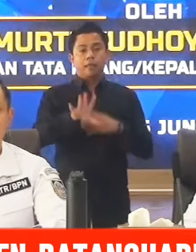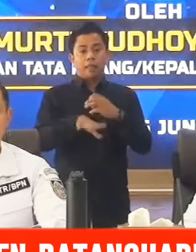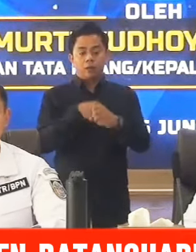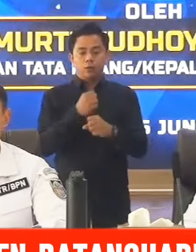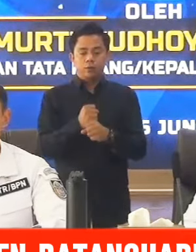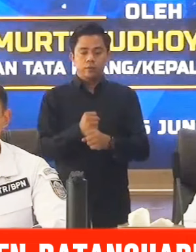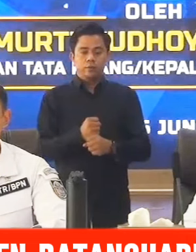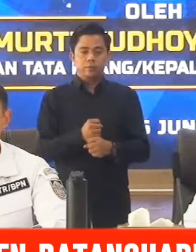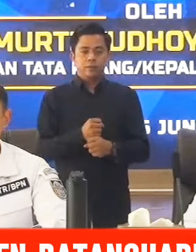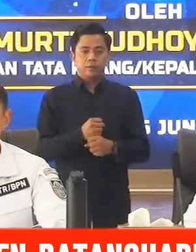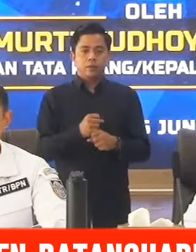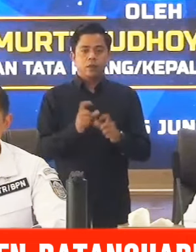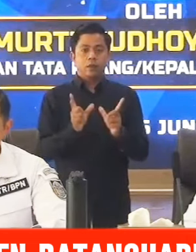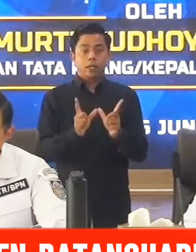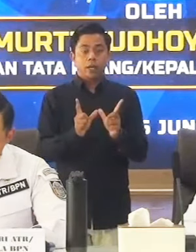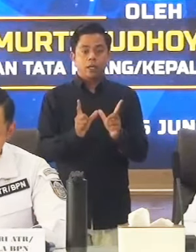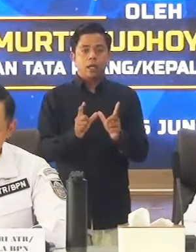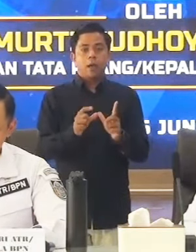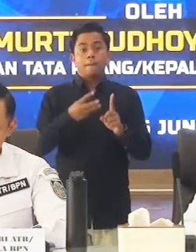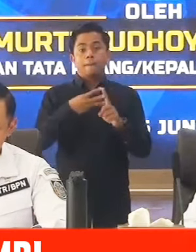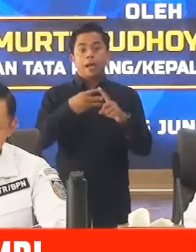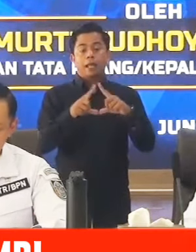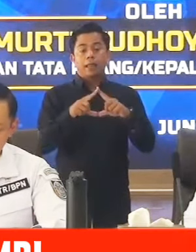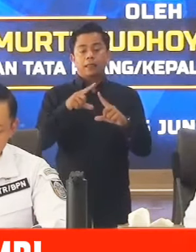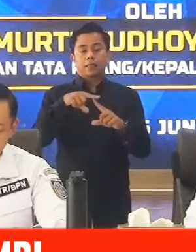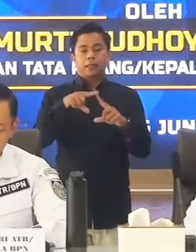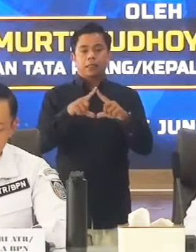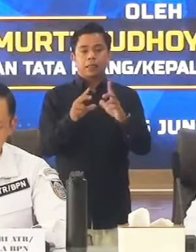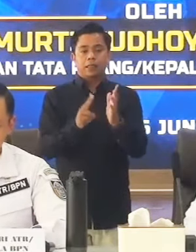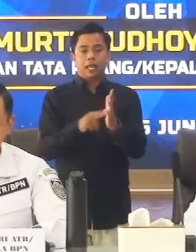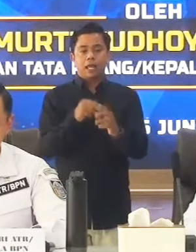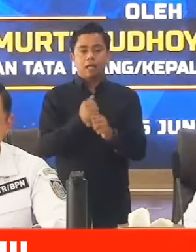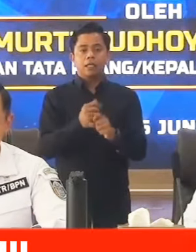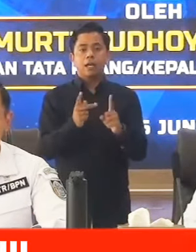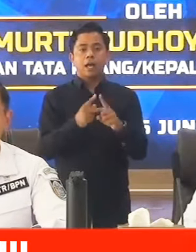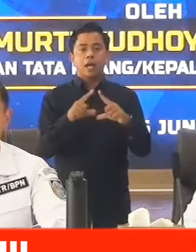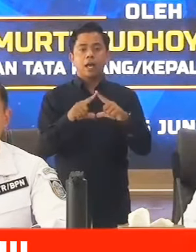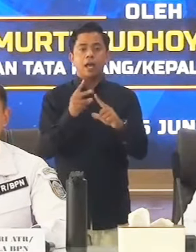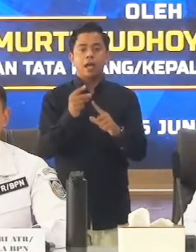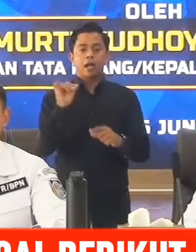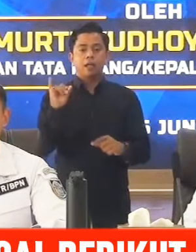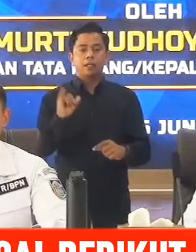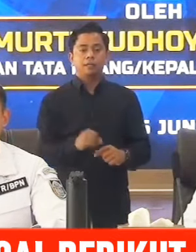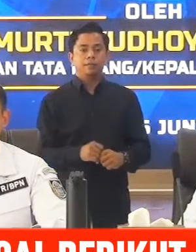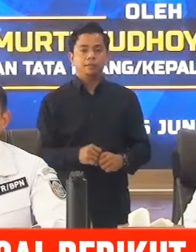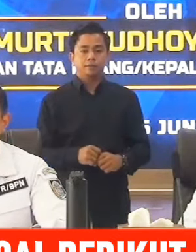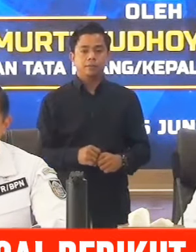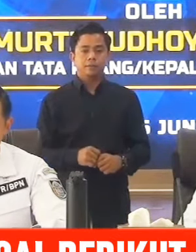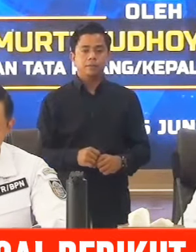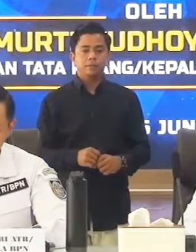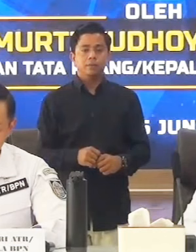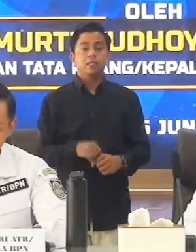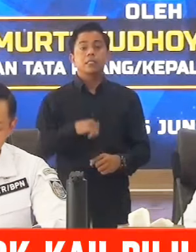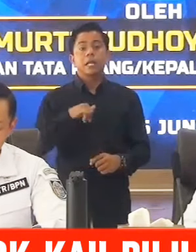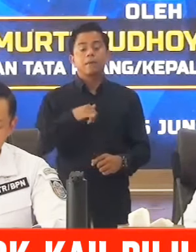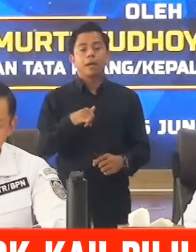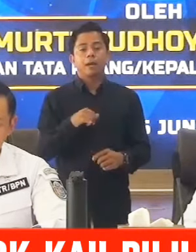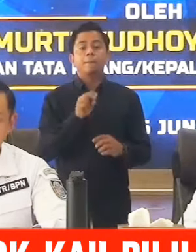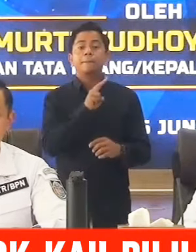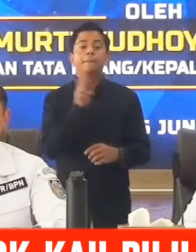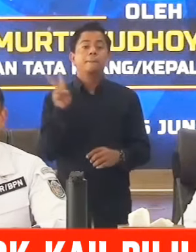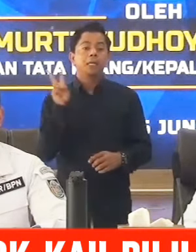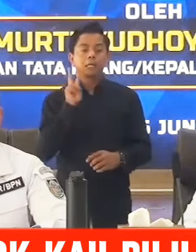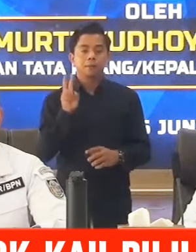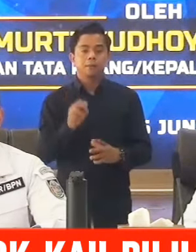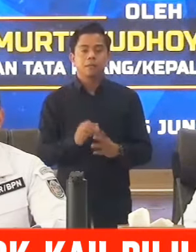warga Kabupaten Batanghari, Provinsi Jambi. Kurang lebih kronologisnya sebagai berikut. Pada